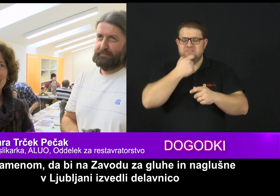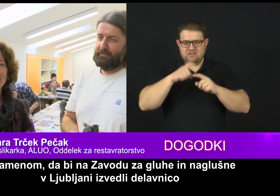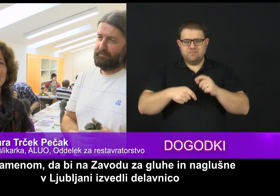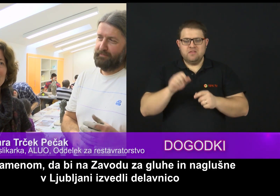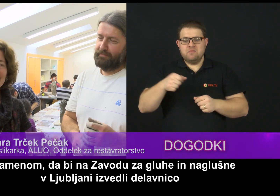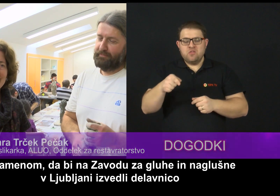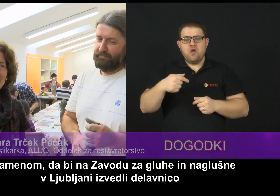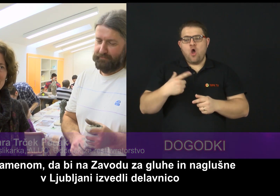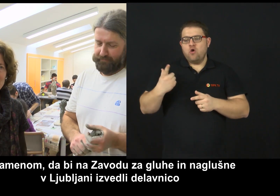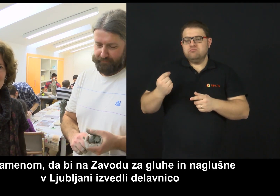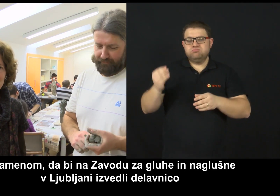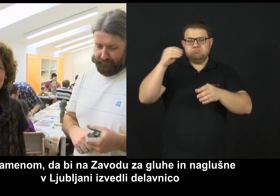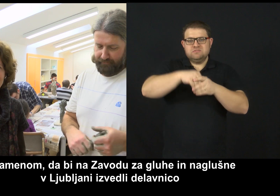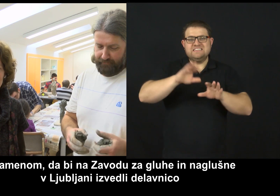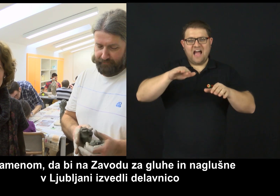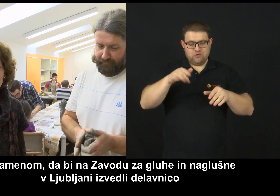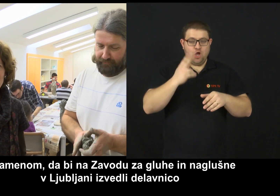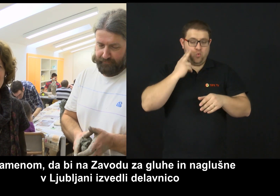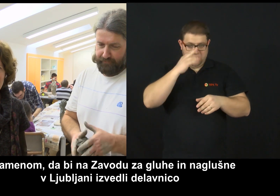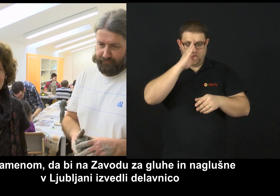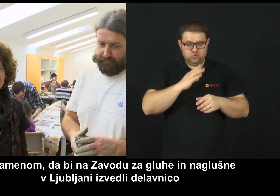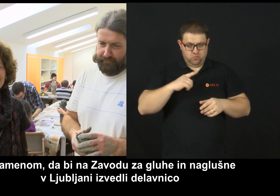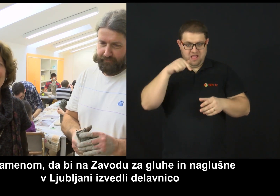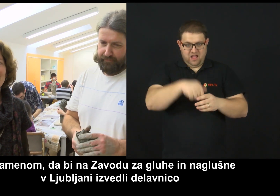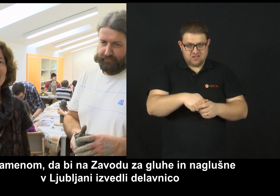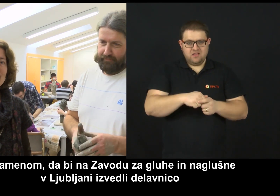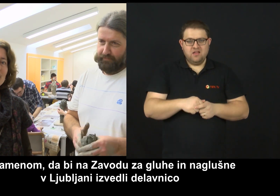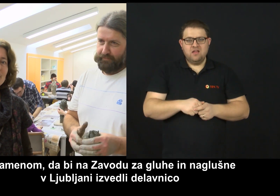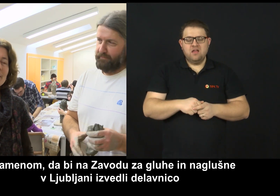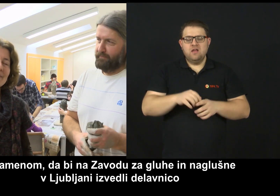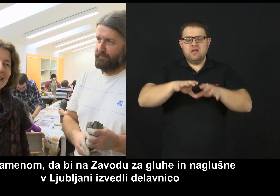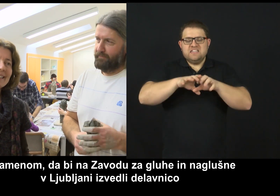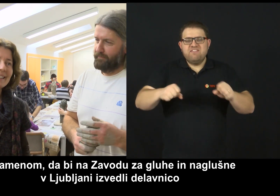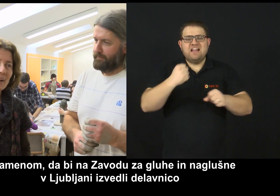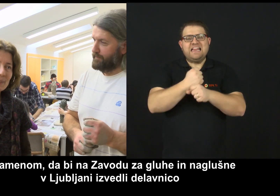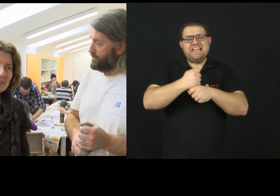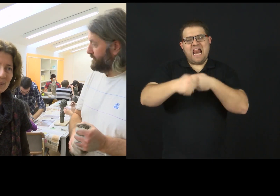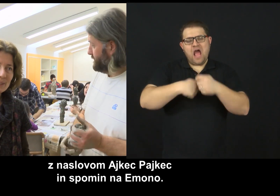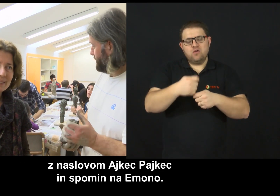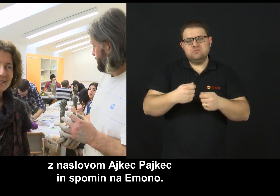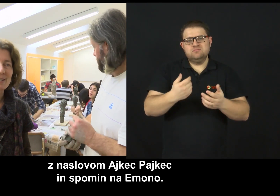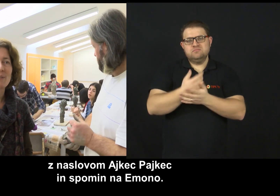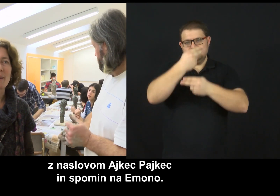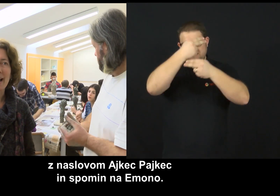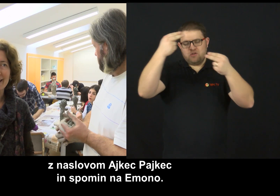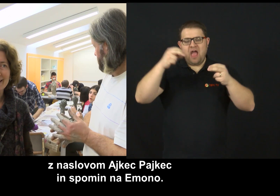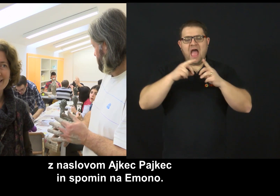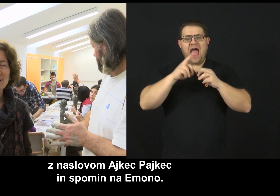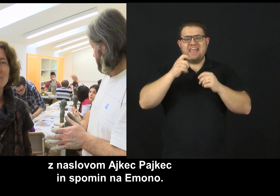bi tudi na Zavodu za gluhe in naglušne v Ljubljani izvedli delavnico z naslovom Ajkec in